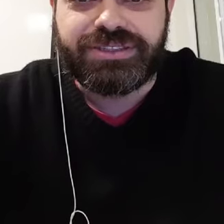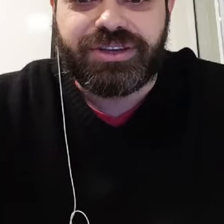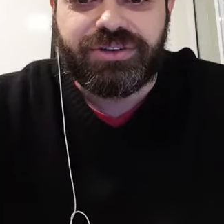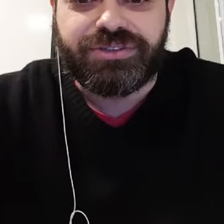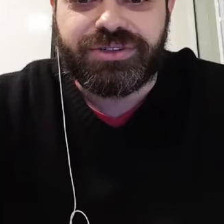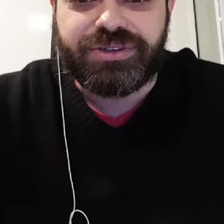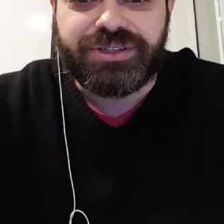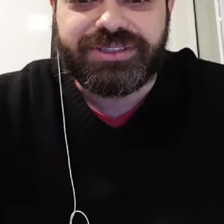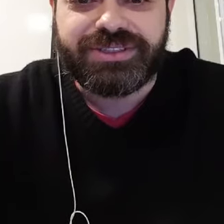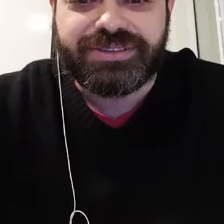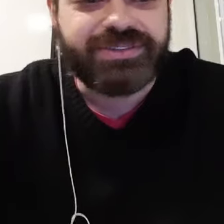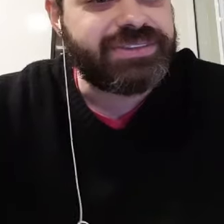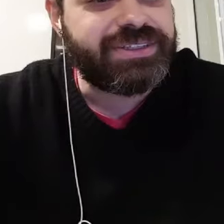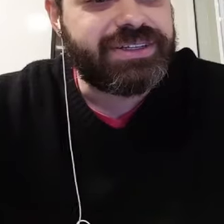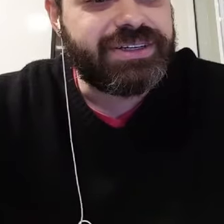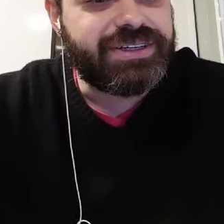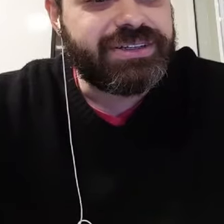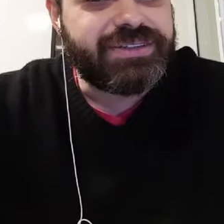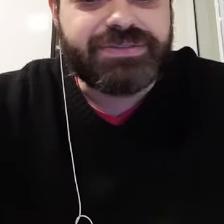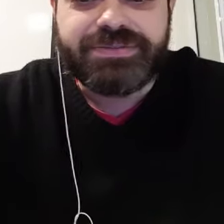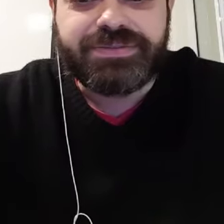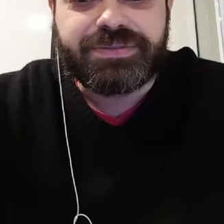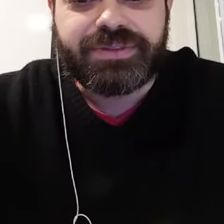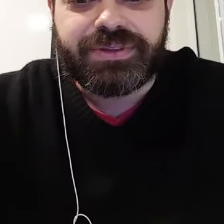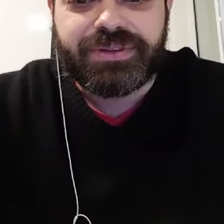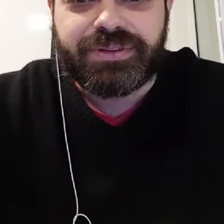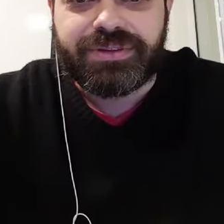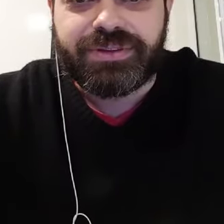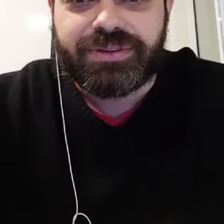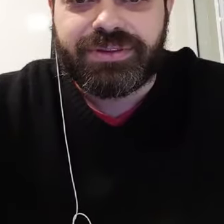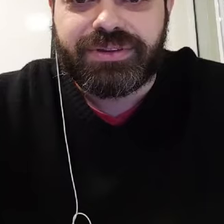Agora é 19 horas, né?